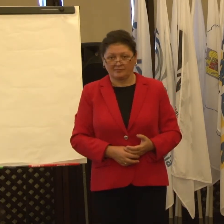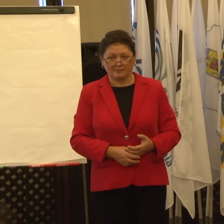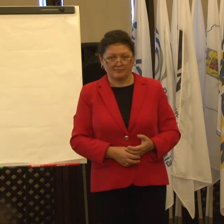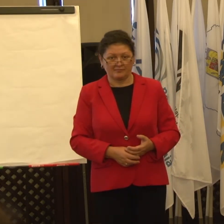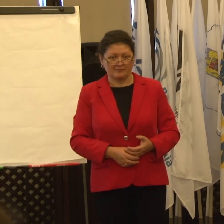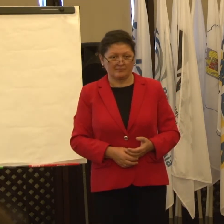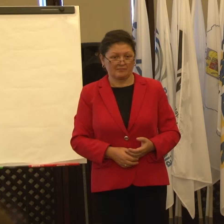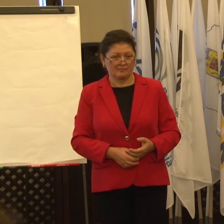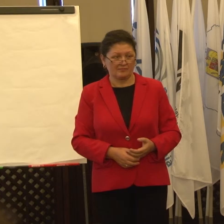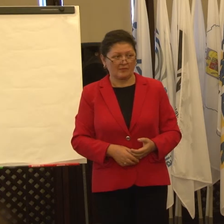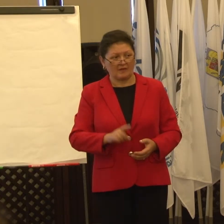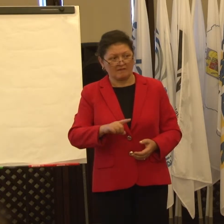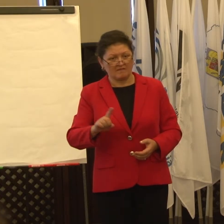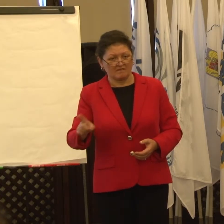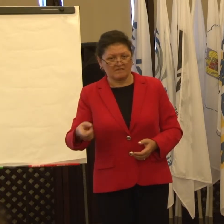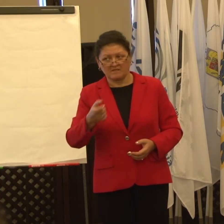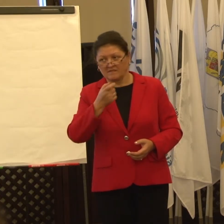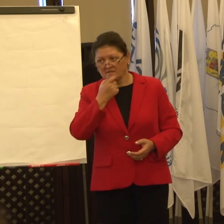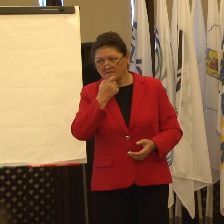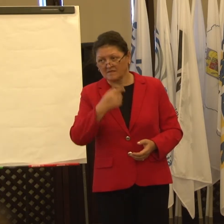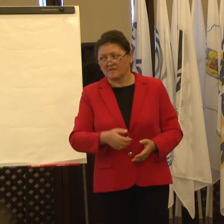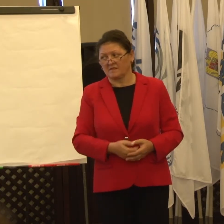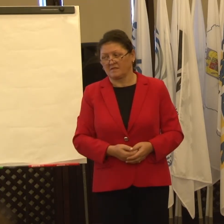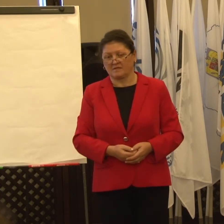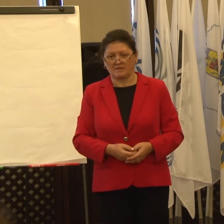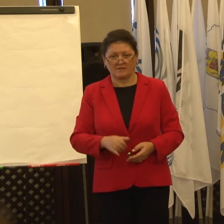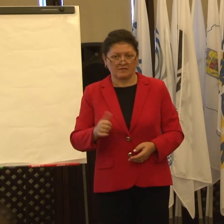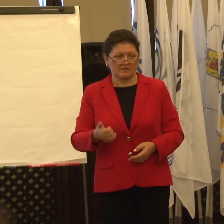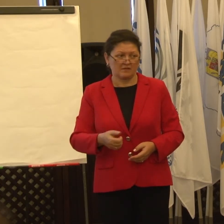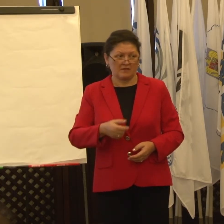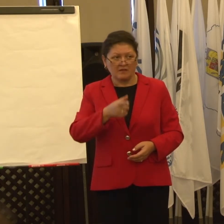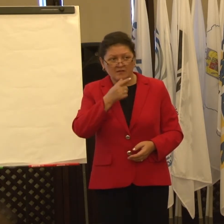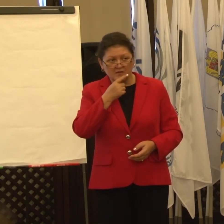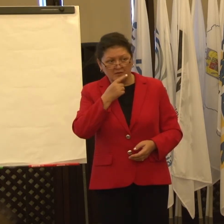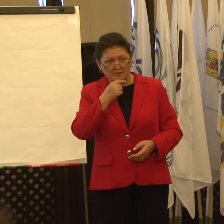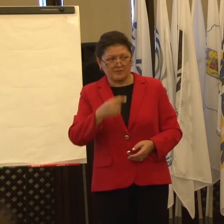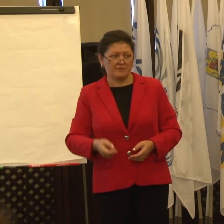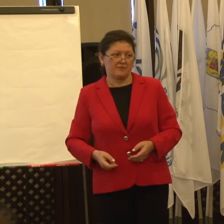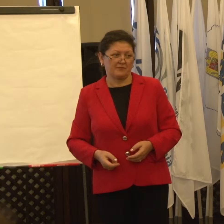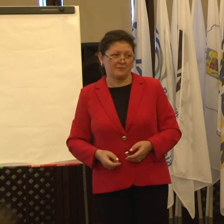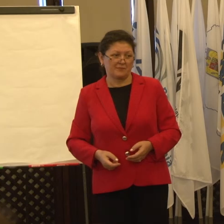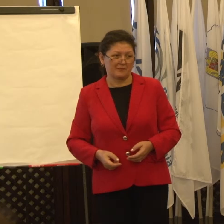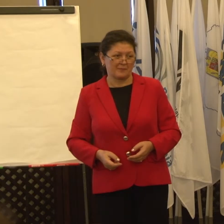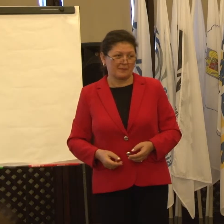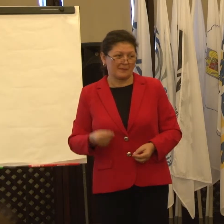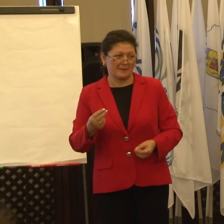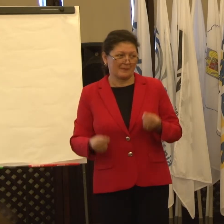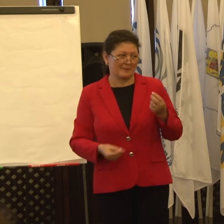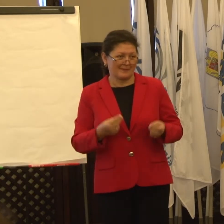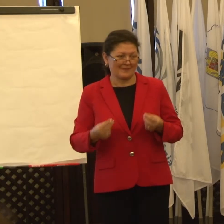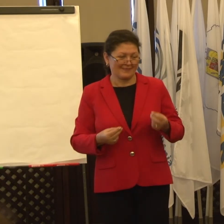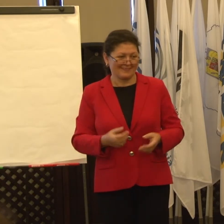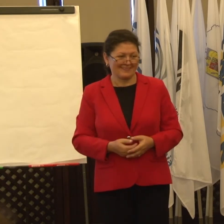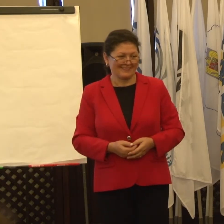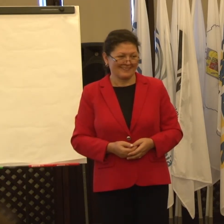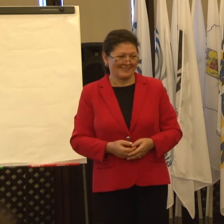anotimp, în fiecare an, într-o altă locație, nu? Și unde mimăm, nu? Și încercăm să dezvoltăm abilități de